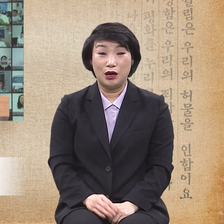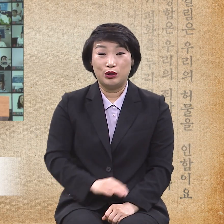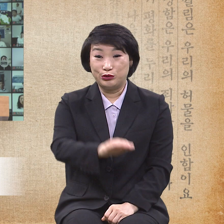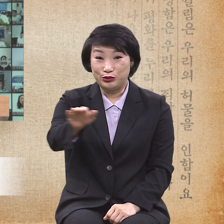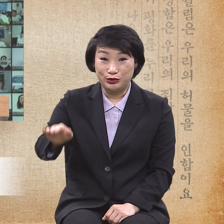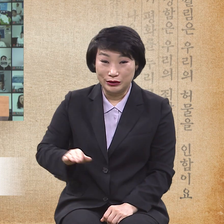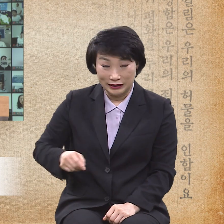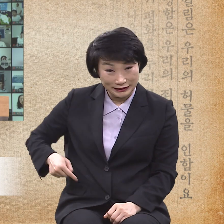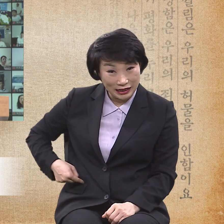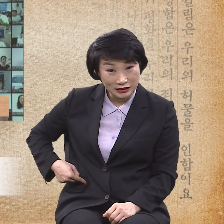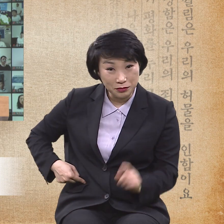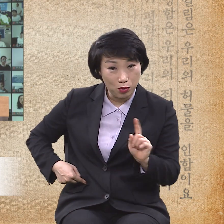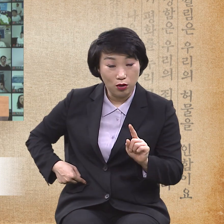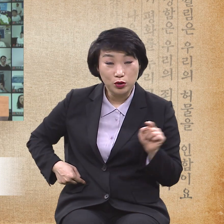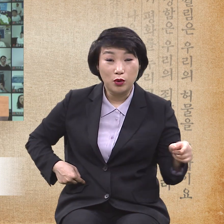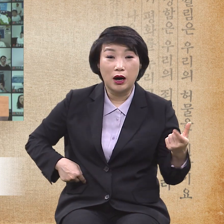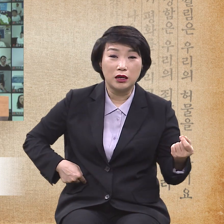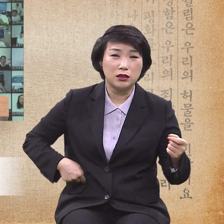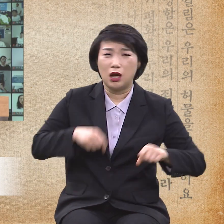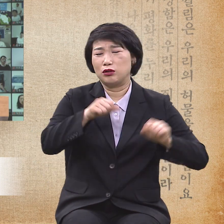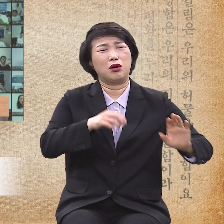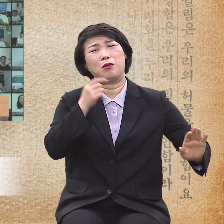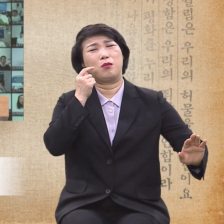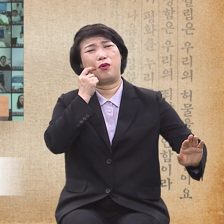우린 양심상 그럴 수 없다 이 말이에요.